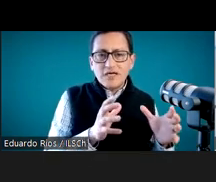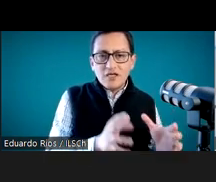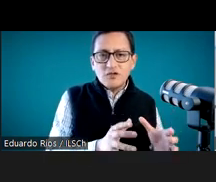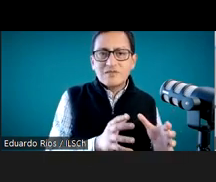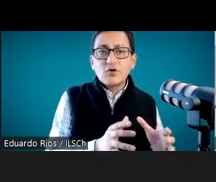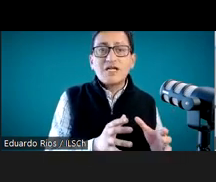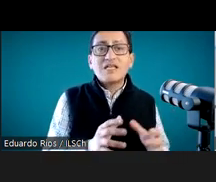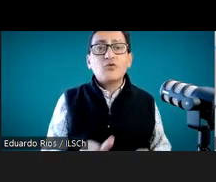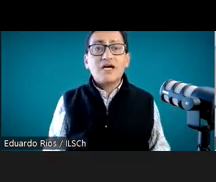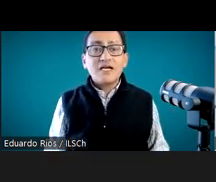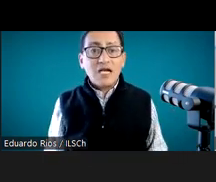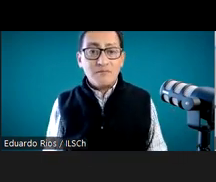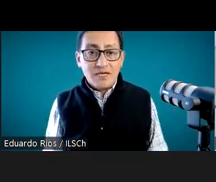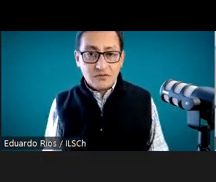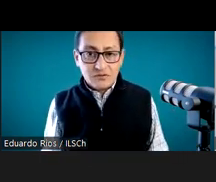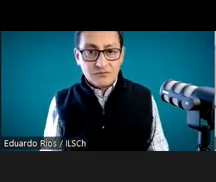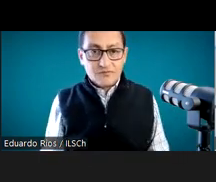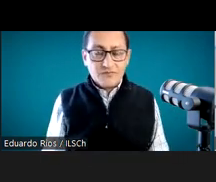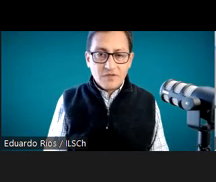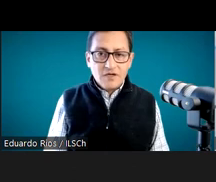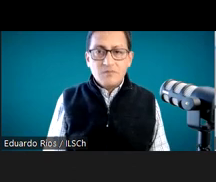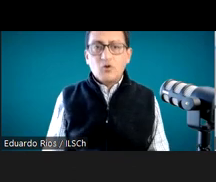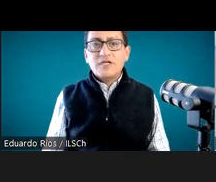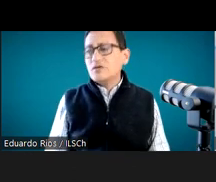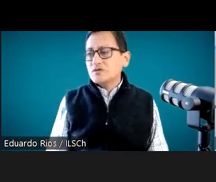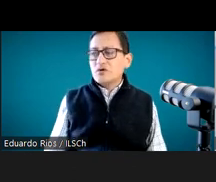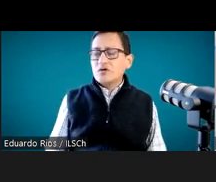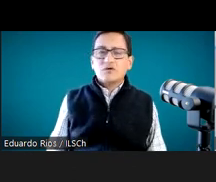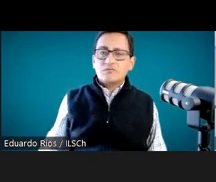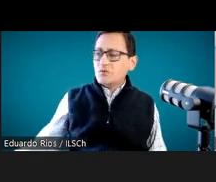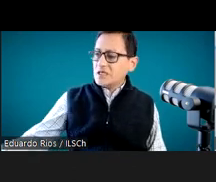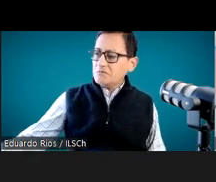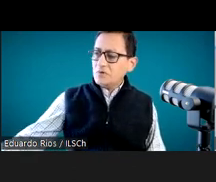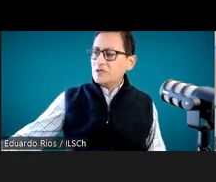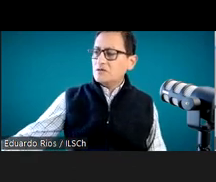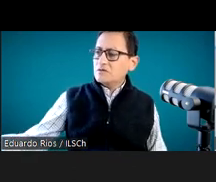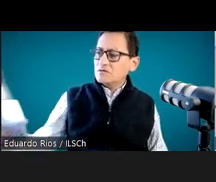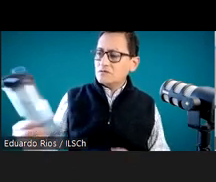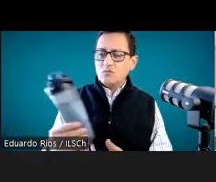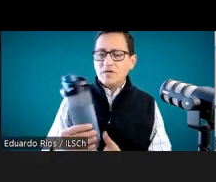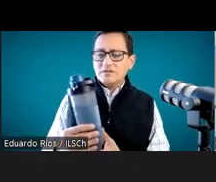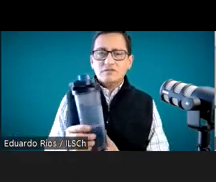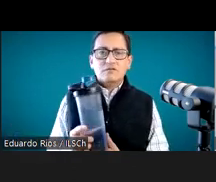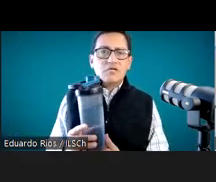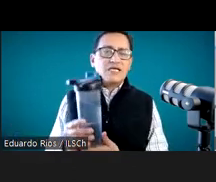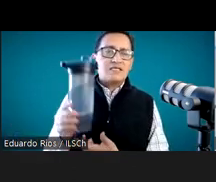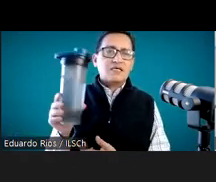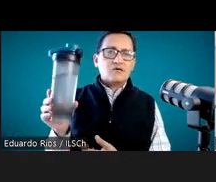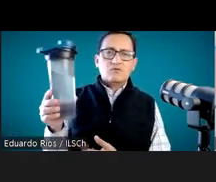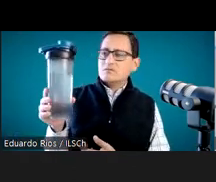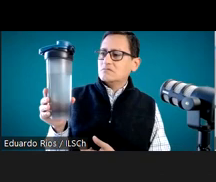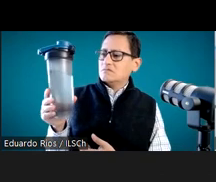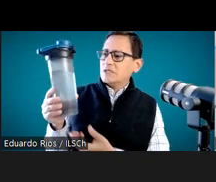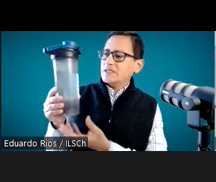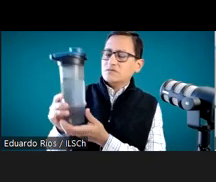Todo objeto se puede dibujar con las manos. Por lo tanto, si yo, por ejemplo, tengo un vaso, una taza,